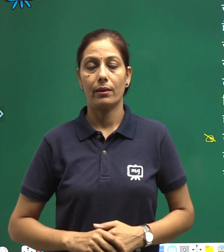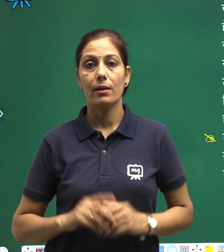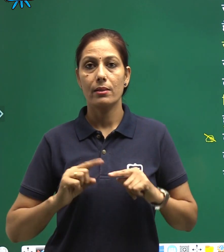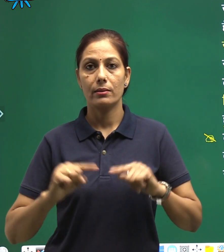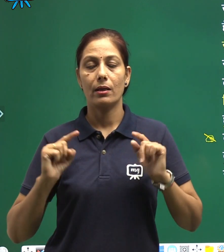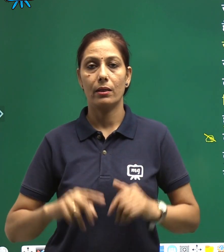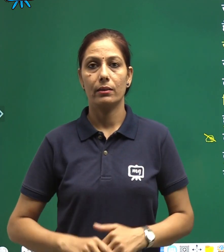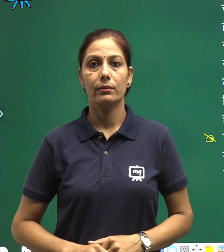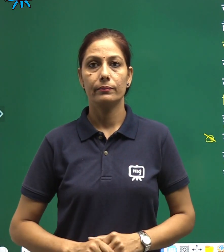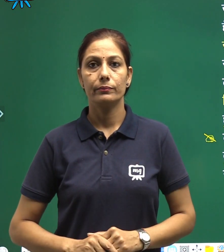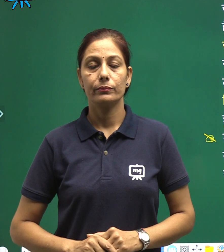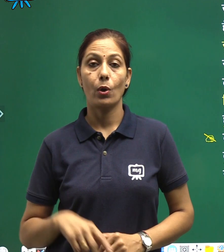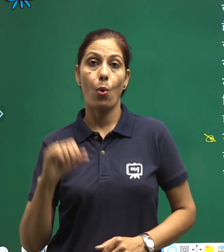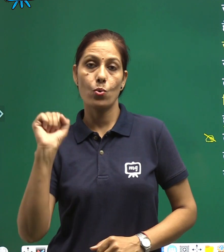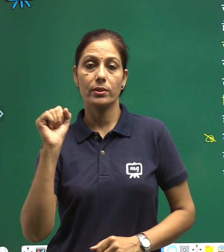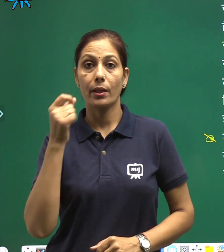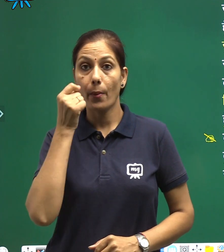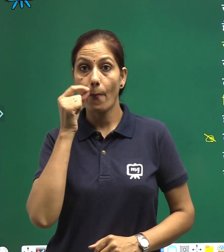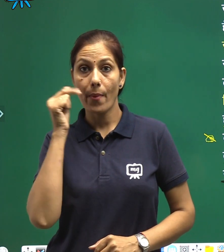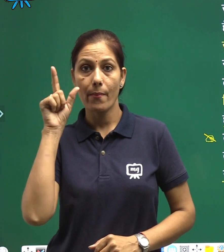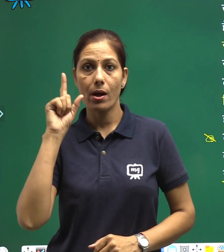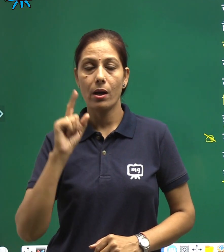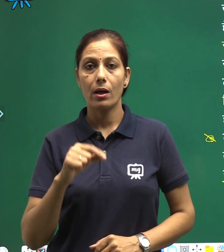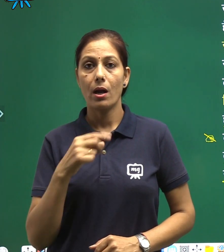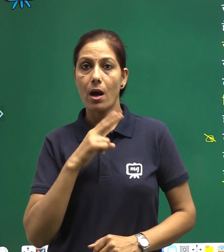तथा उसके पिताजी का नाम